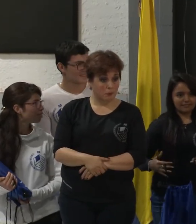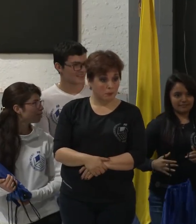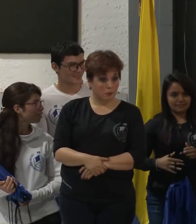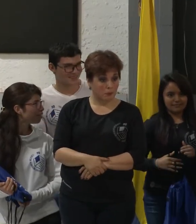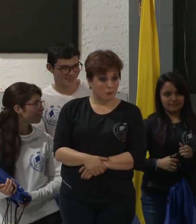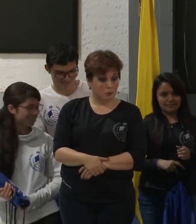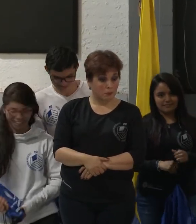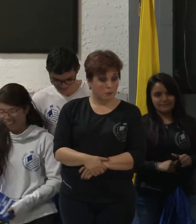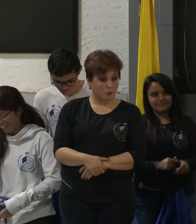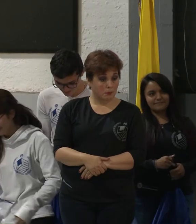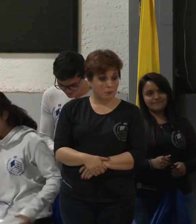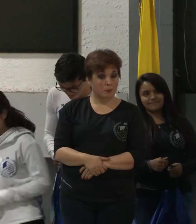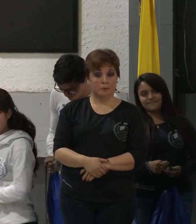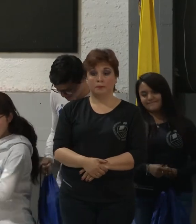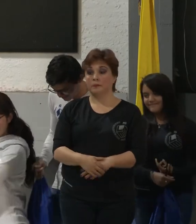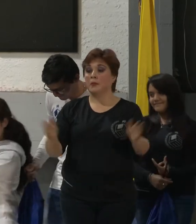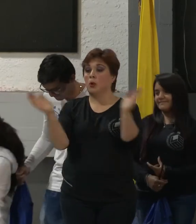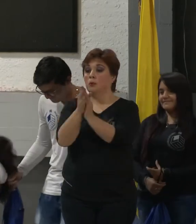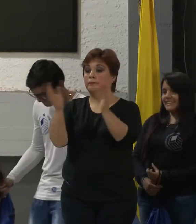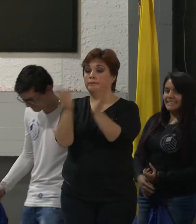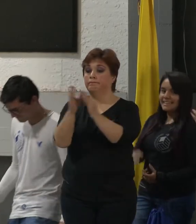un aplauso para los ganadores